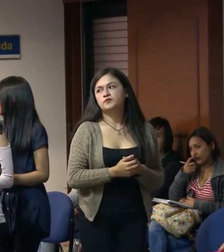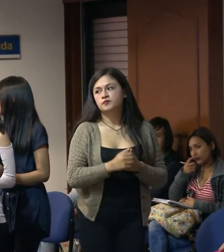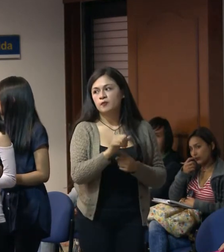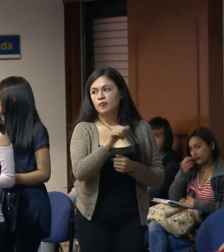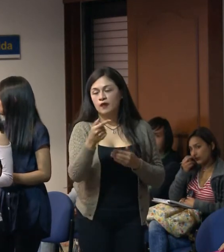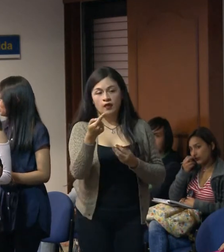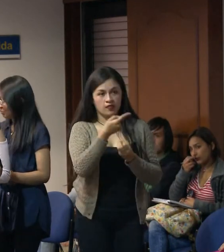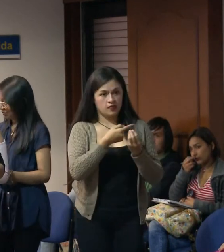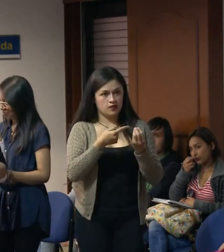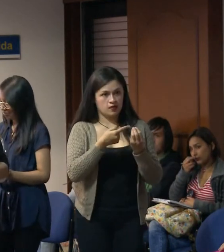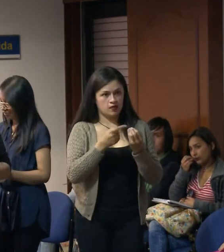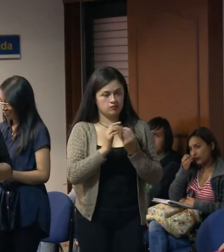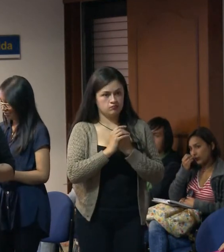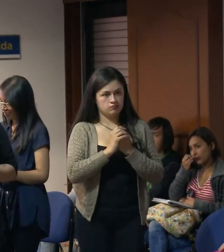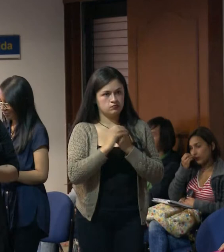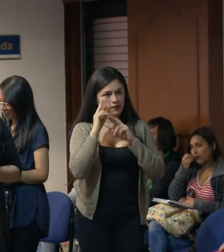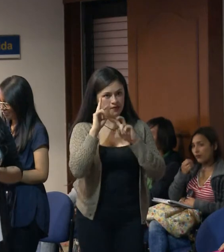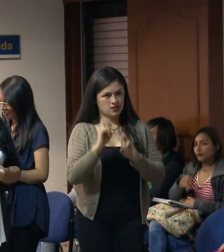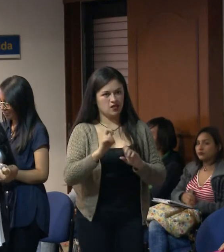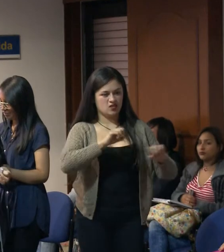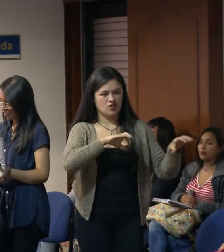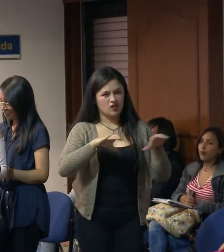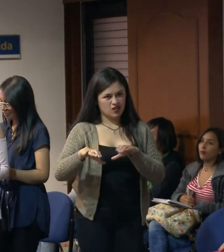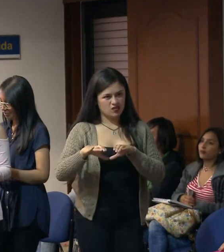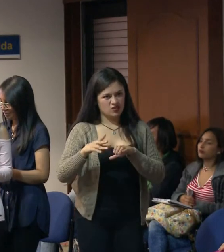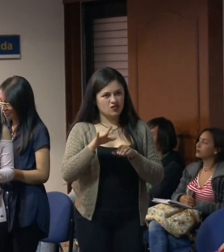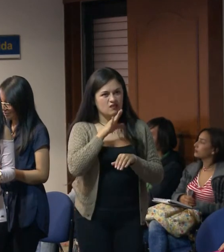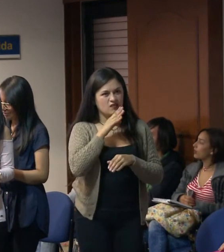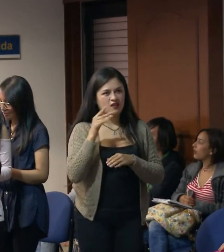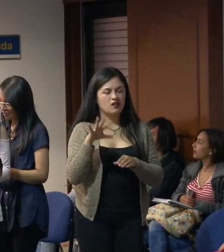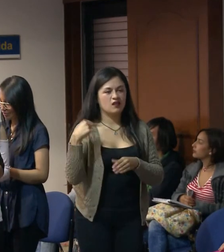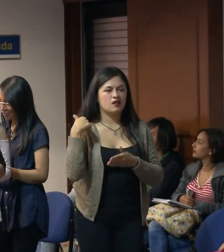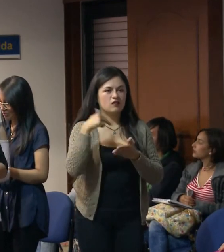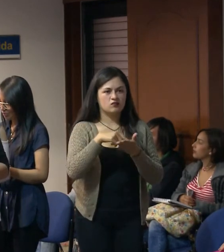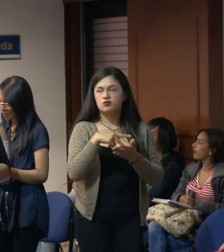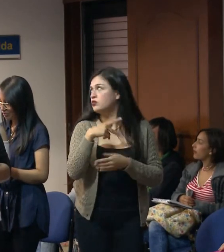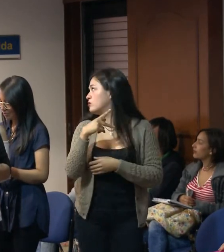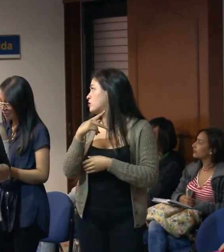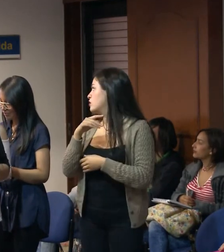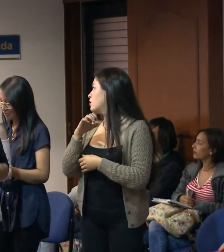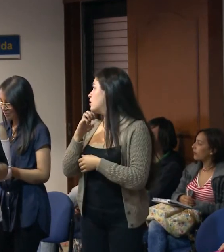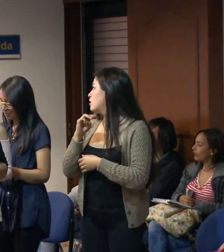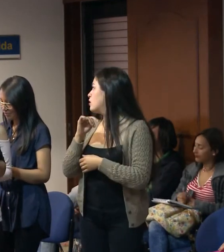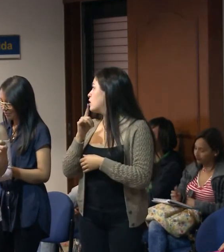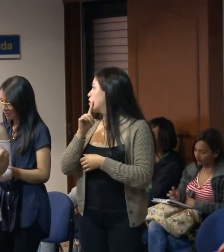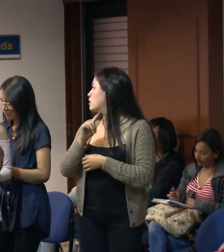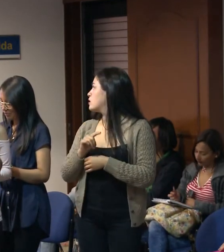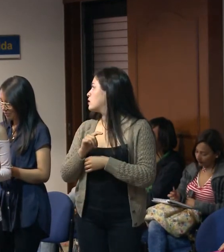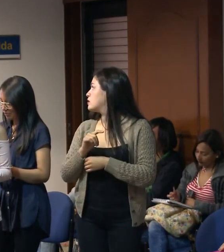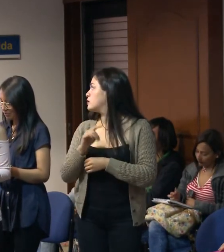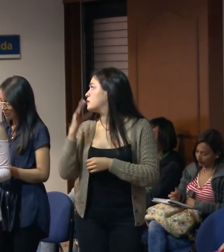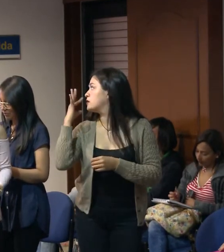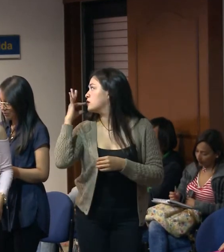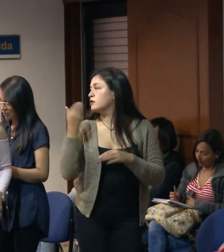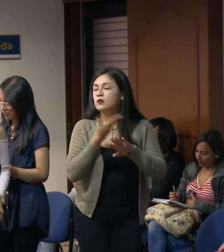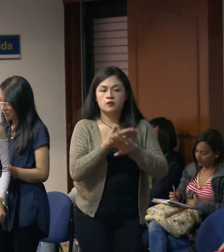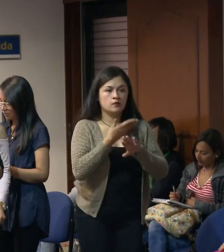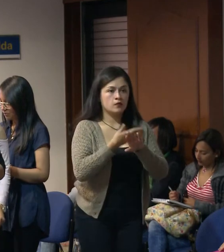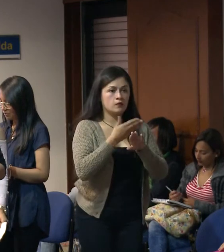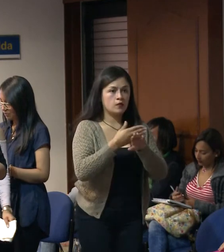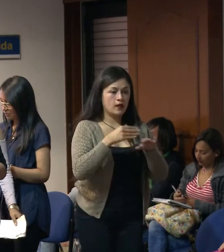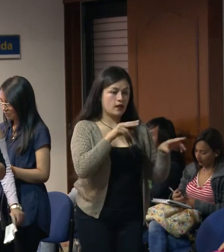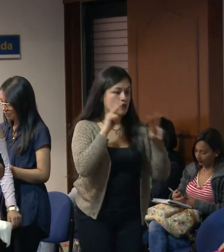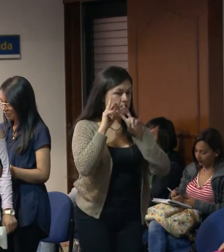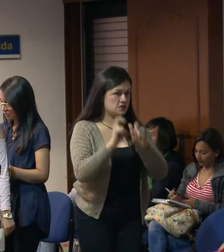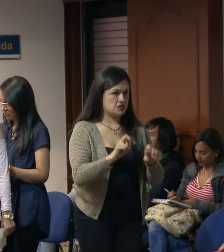de investigación-acción, ese lo retomamos desde el autor Kemis. Él nos dice, entonces, él nos propone la